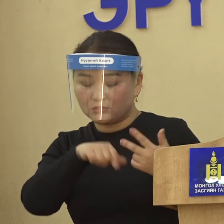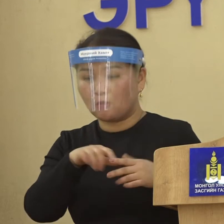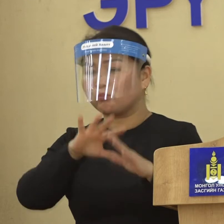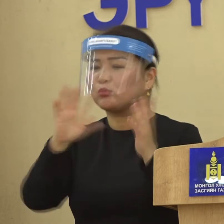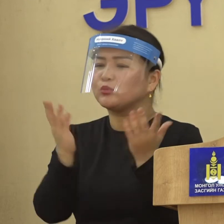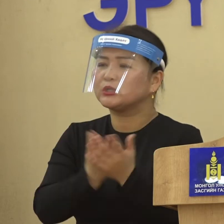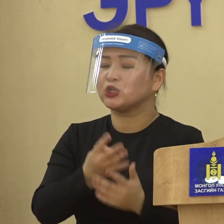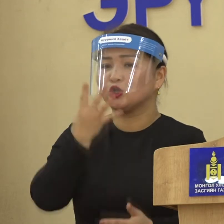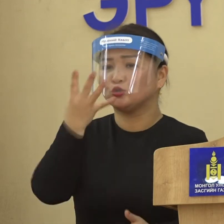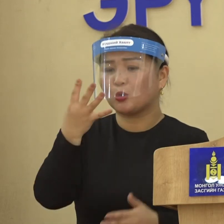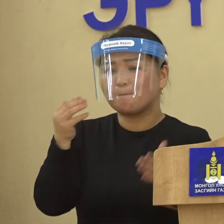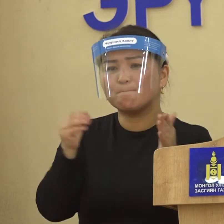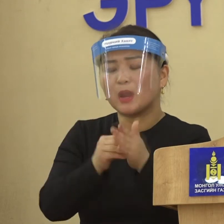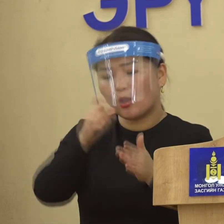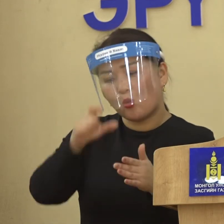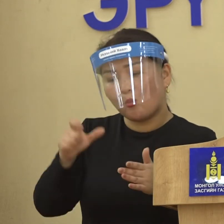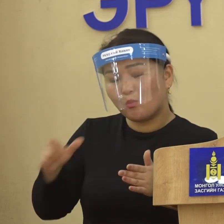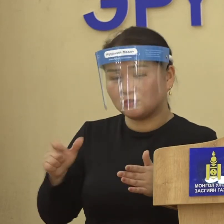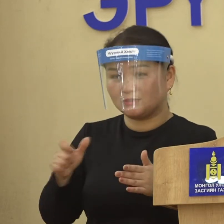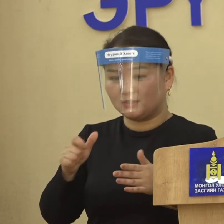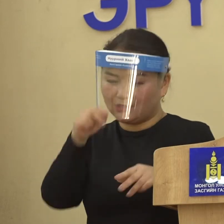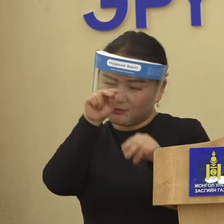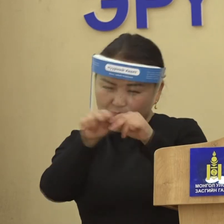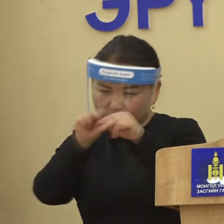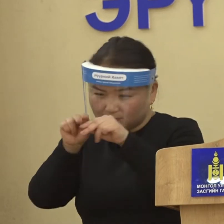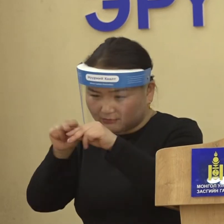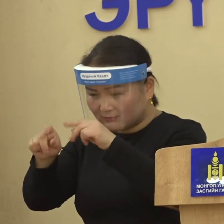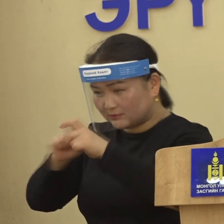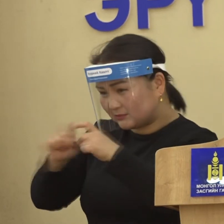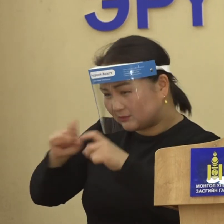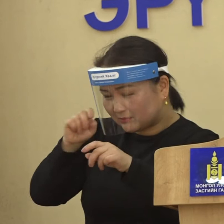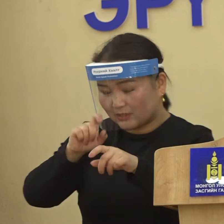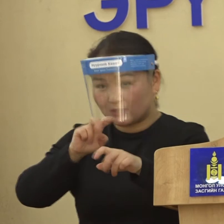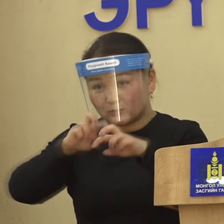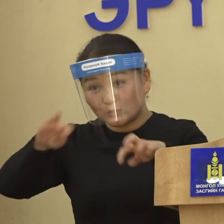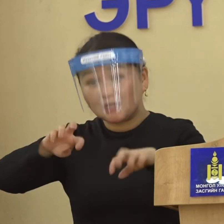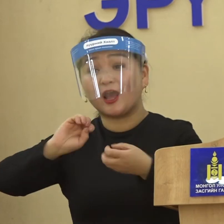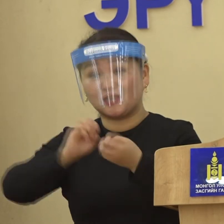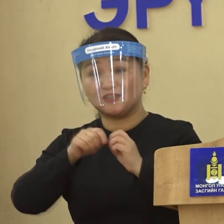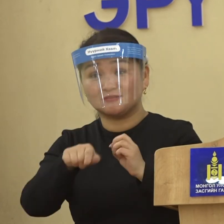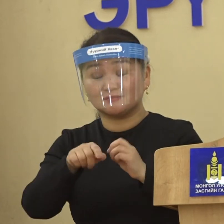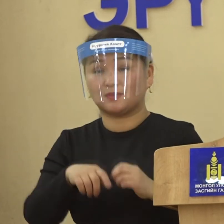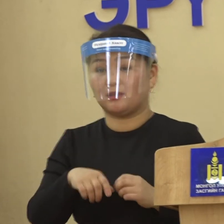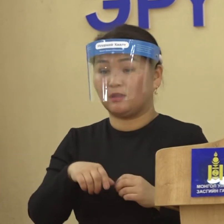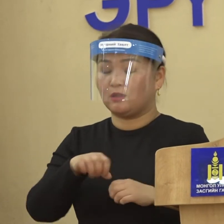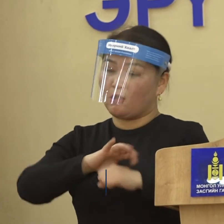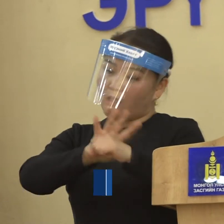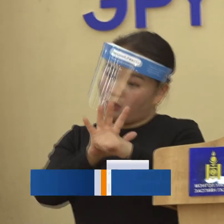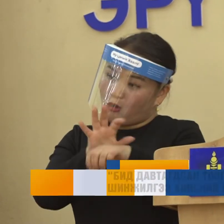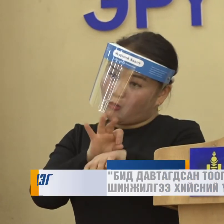орчим хүнд тандал судалгаа хийсэн байна. За энэ тандал судалгаа хийнэ гэдэг бол халдварт өртсөн байна